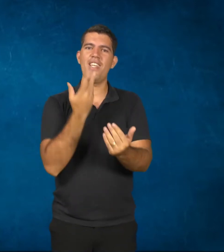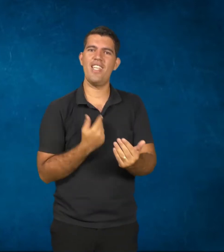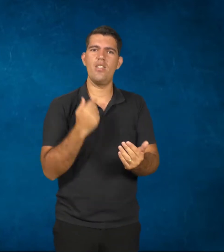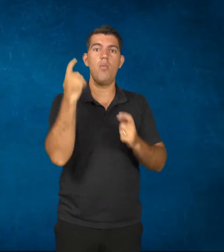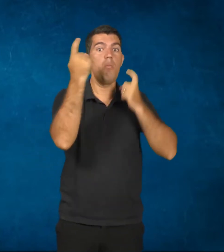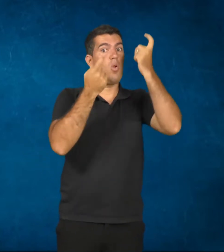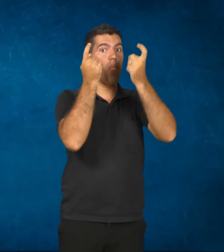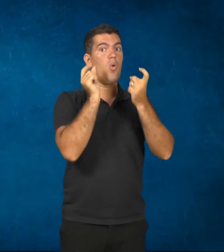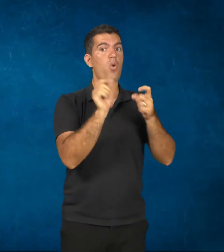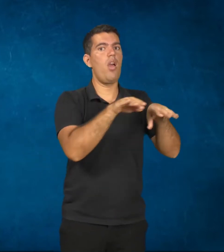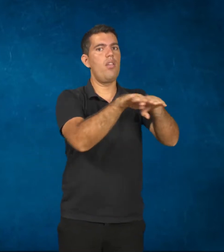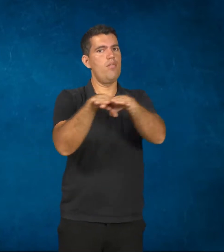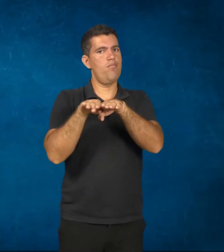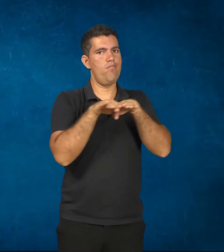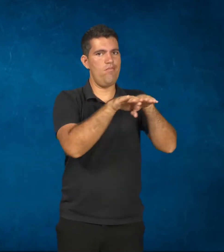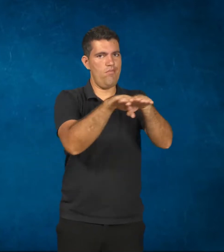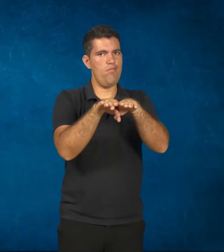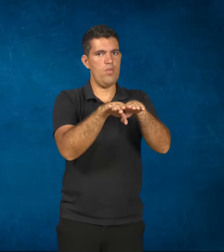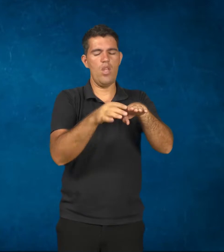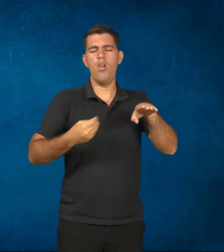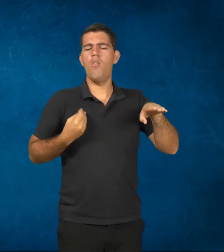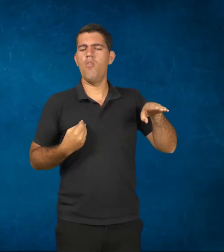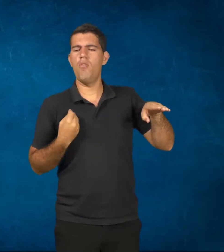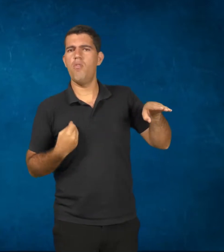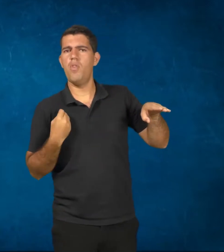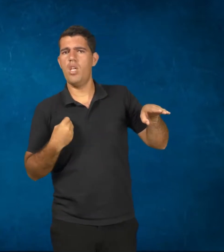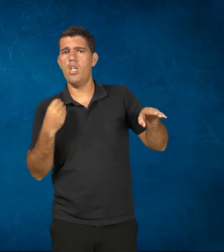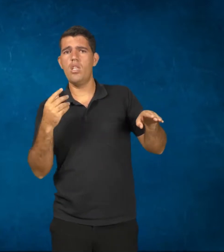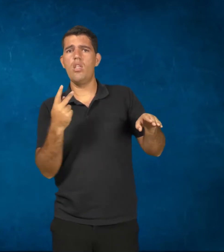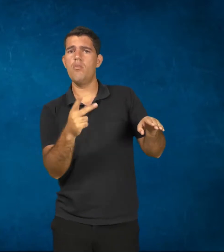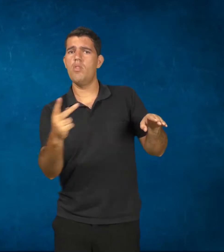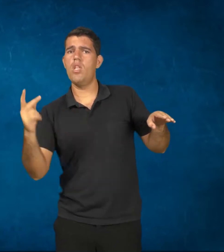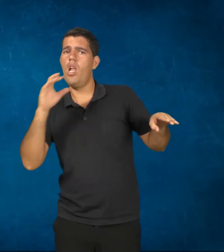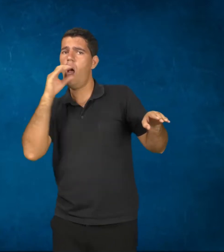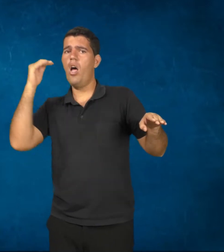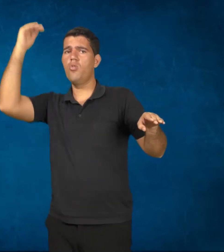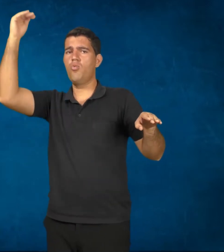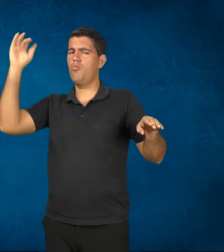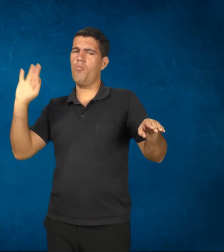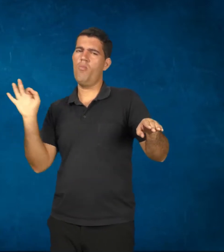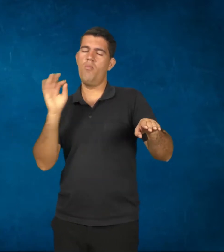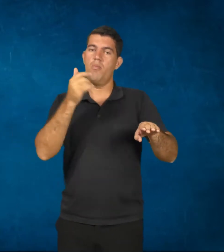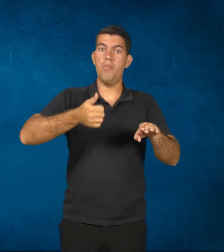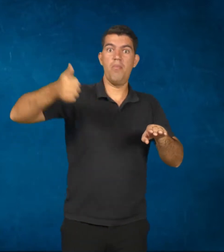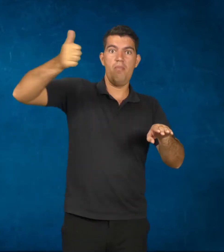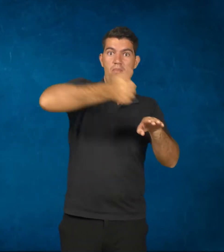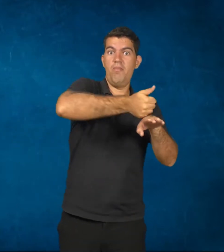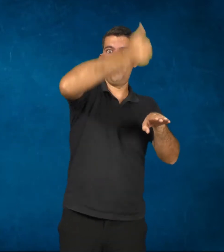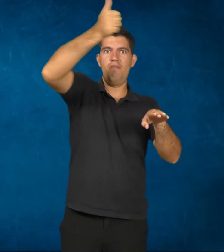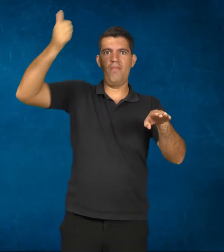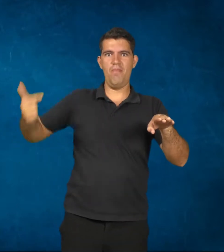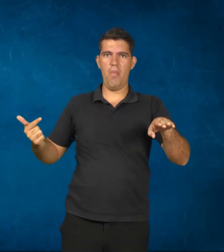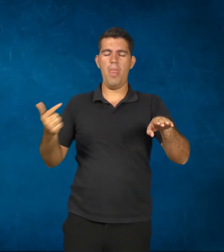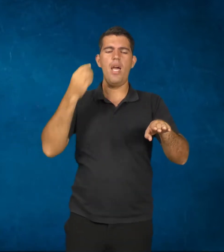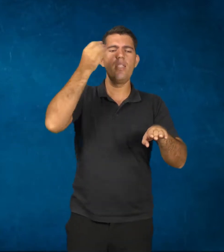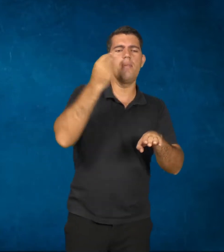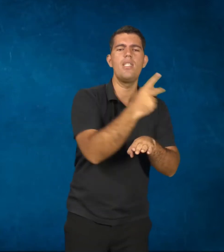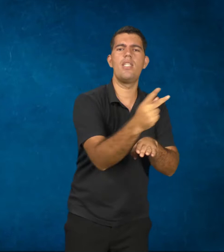os princípios democráticos do que com a vida ocupacional adulta. A experiência da criança é tomada como ponto de partida